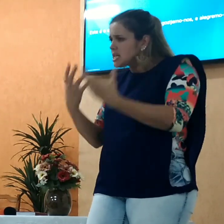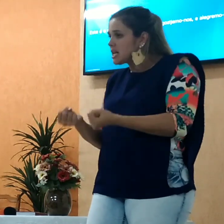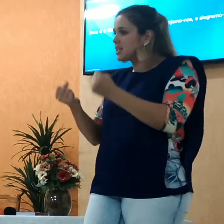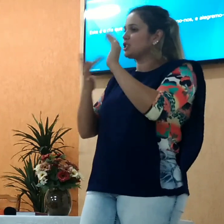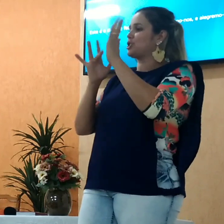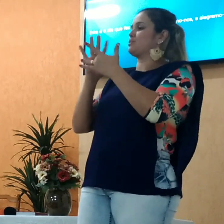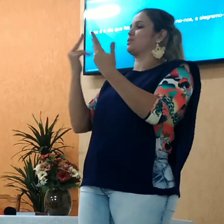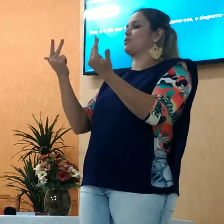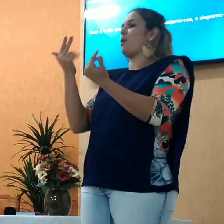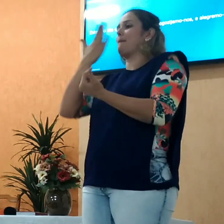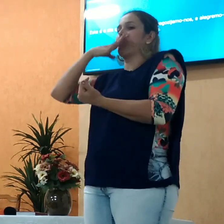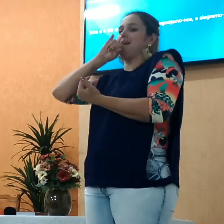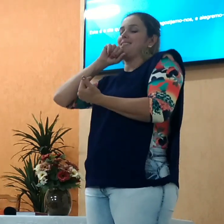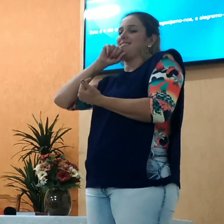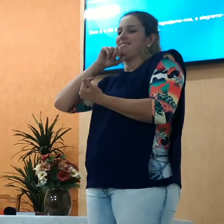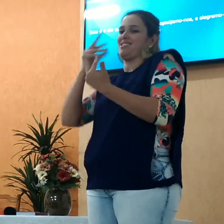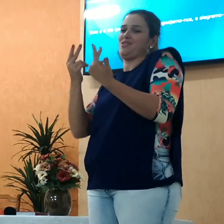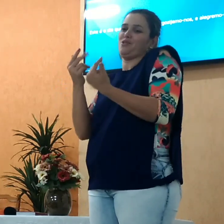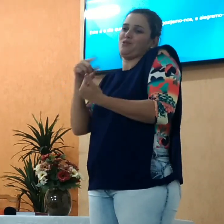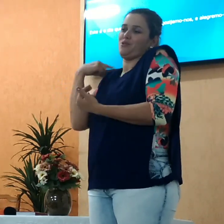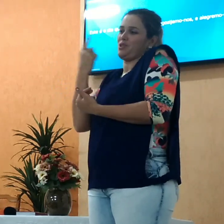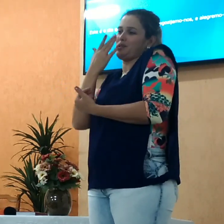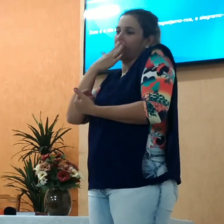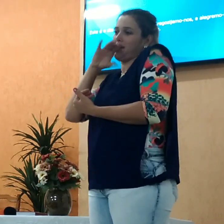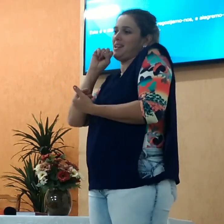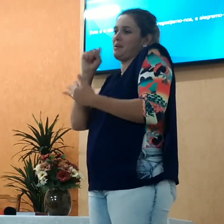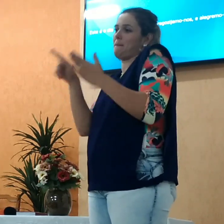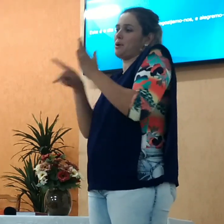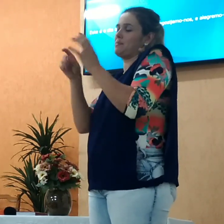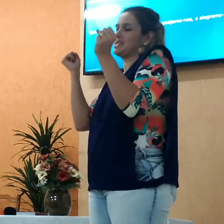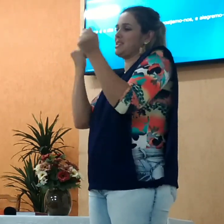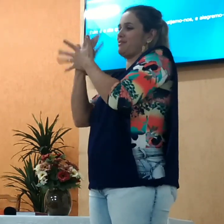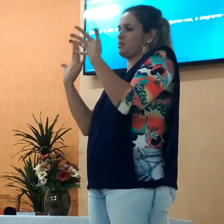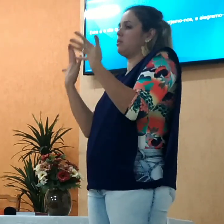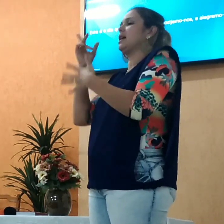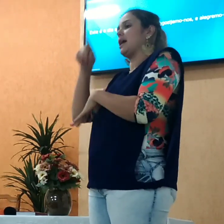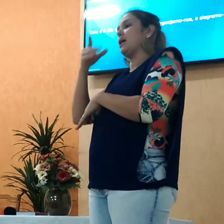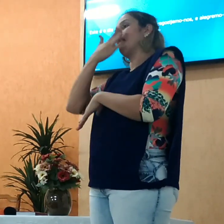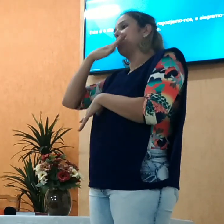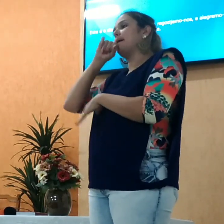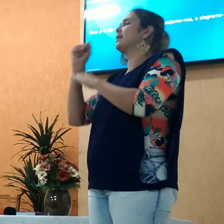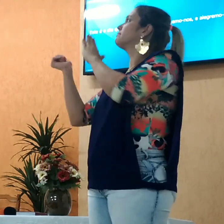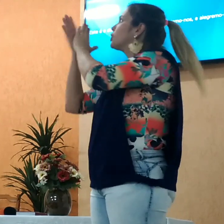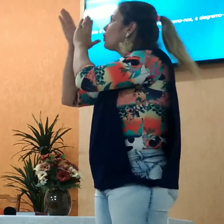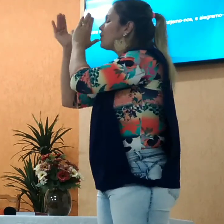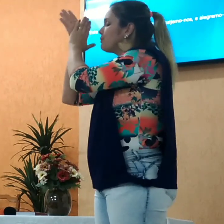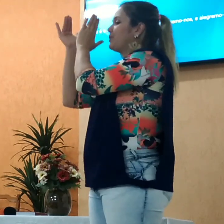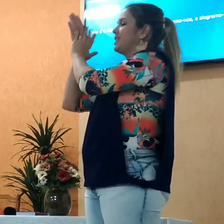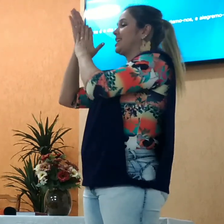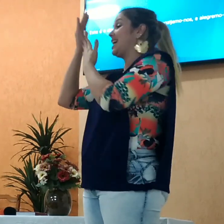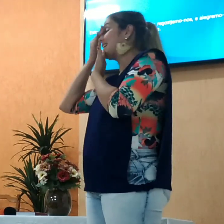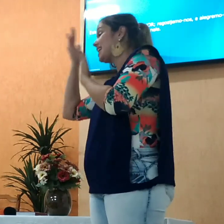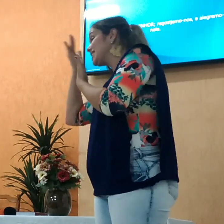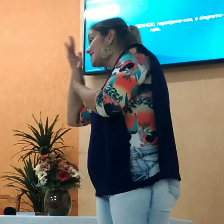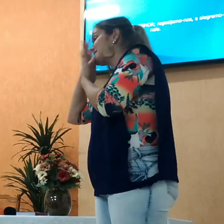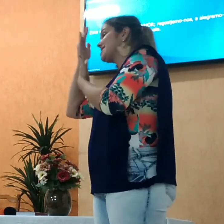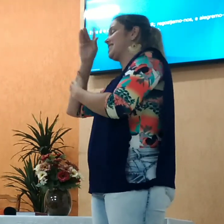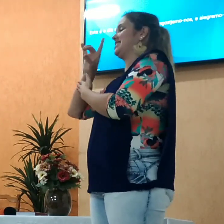parte dessa grande família de Deus, este povo que louva, exalta, glorifica e adora o